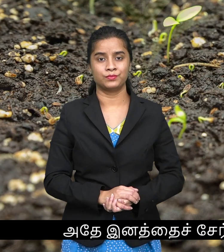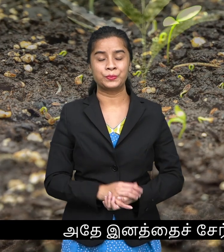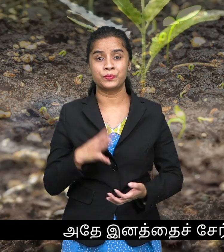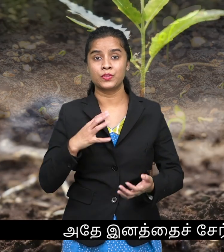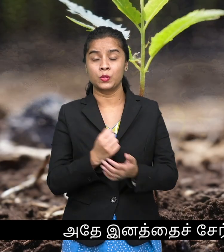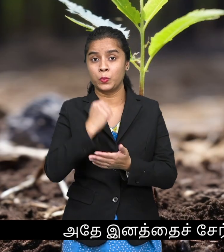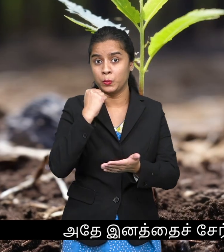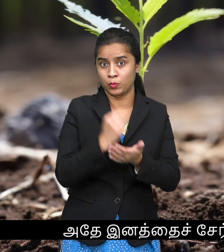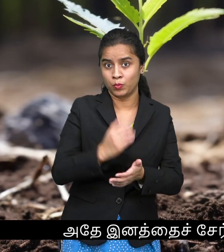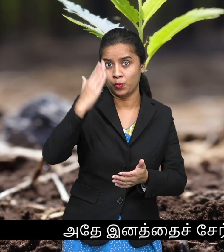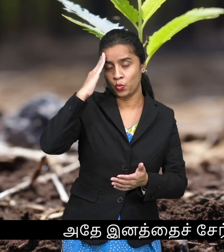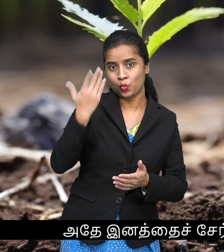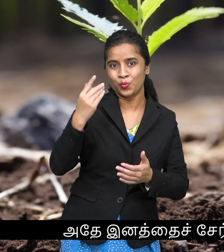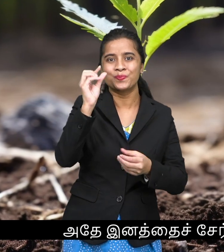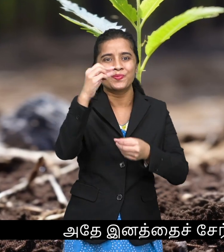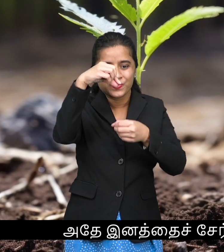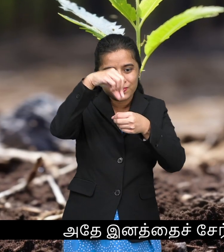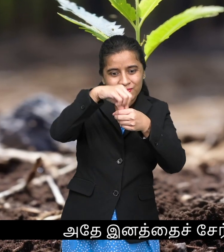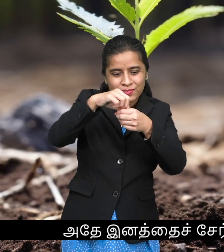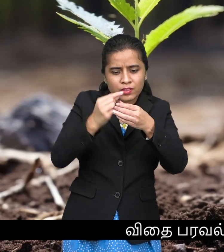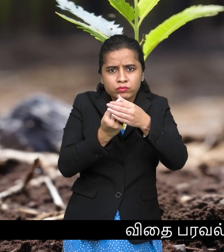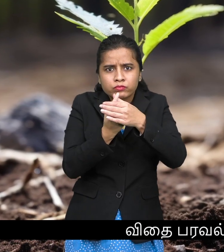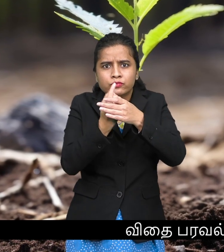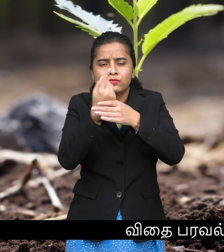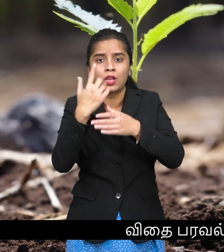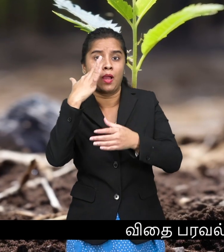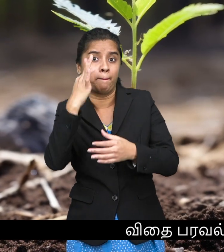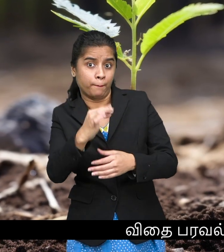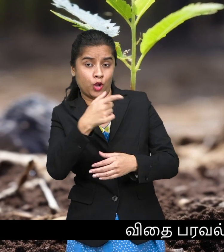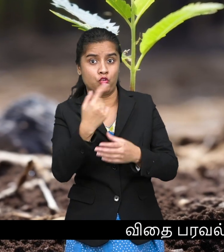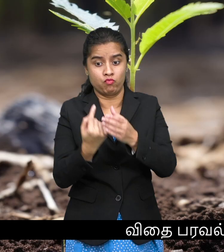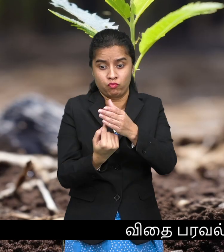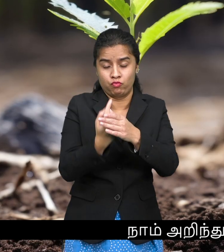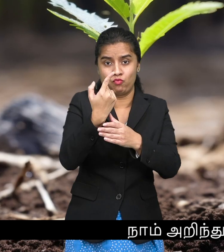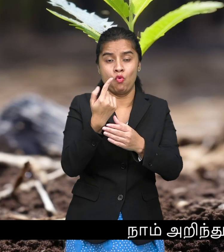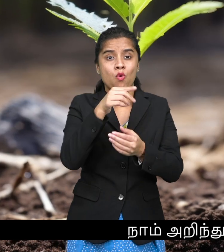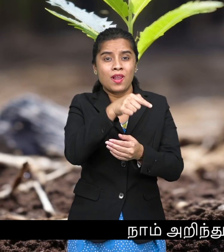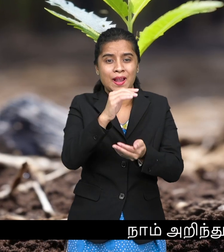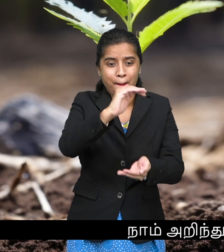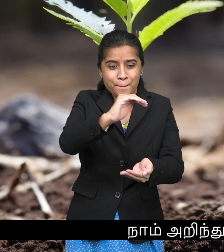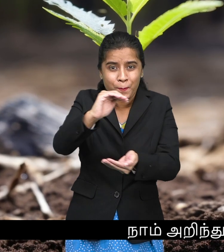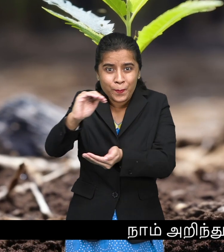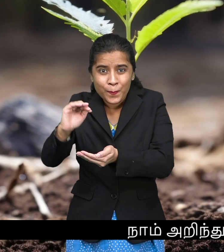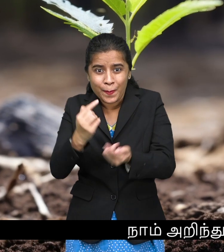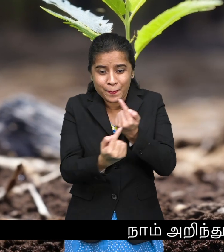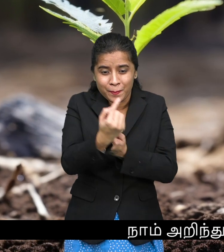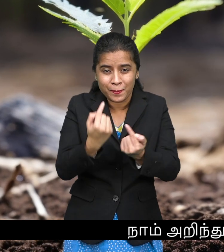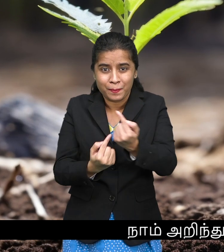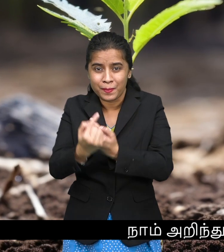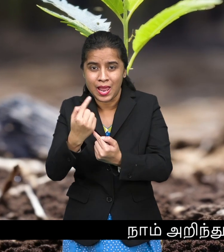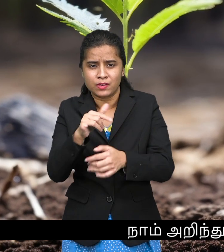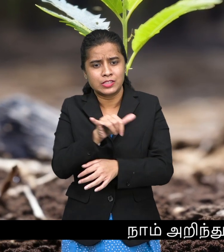அதே இனத்தை சேர்ந்த சிறு செடிகளை வளர்க்க விதை பரவல் அவசியம் என்பதை நாம் அறிந்து கொள்ள வேண்டும்.